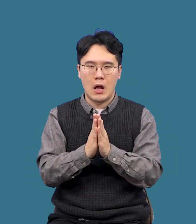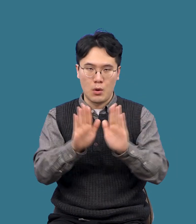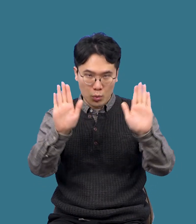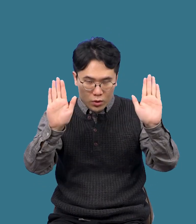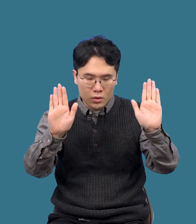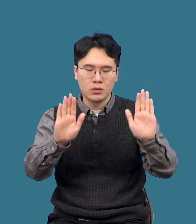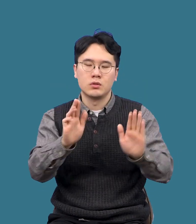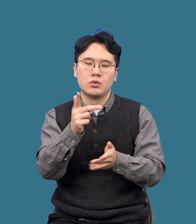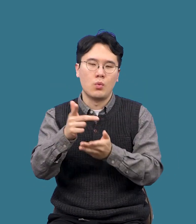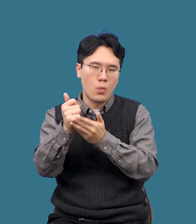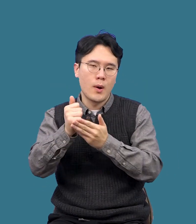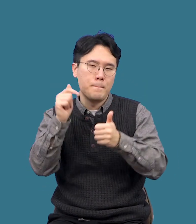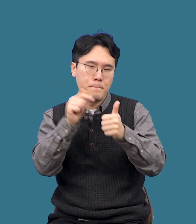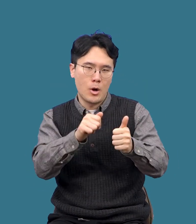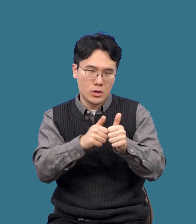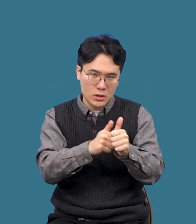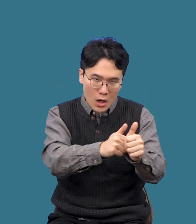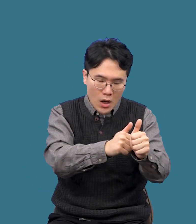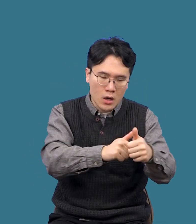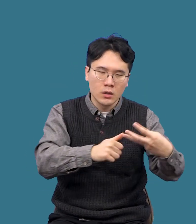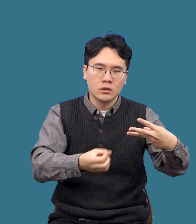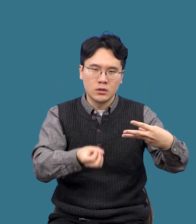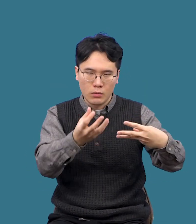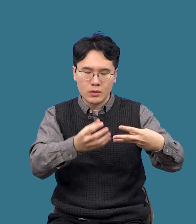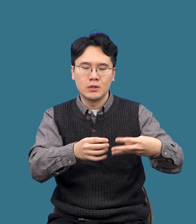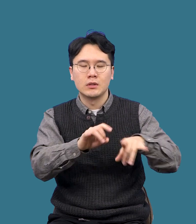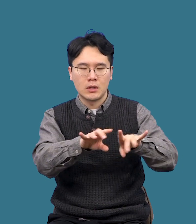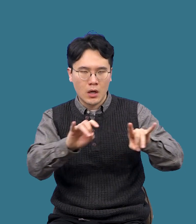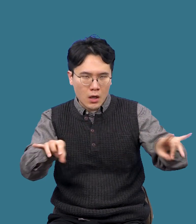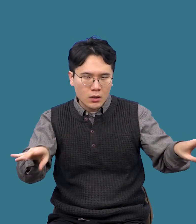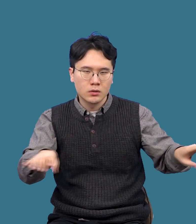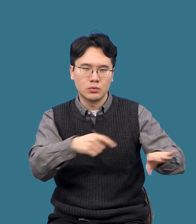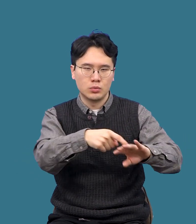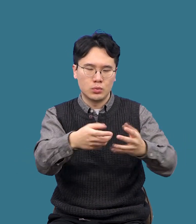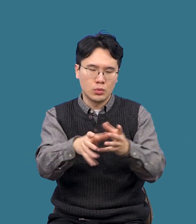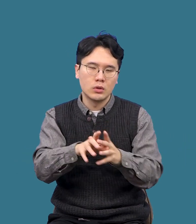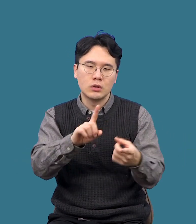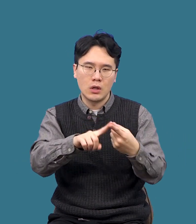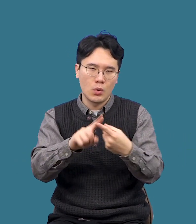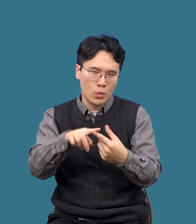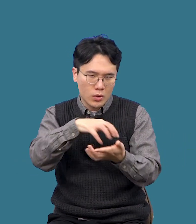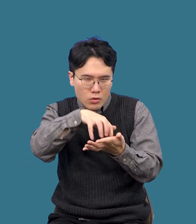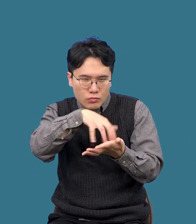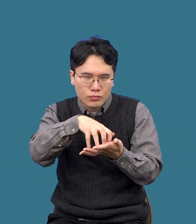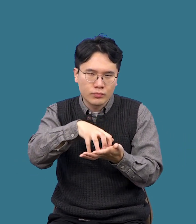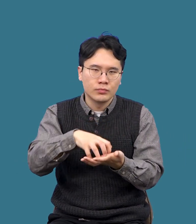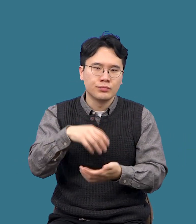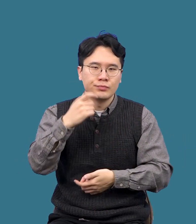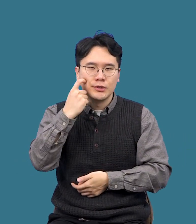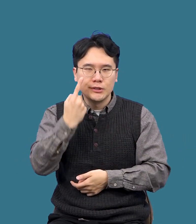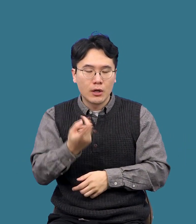따라 레위인을 각 종족대로 계수한 즉 1개월 이상 된 남자는 모두